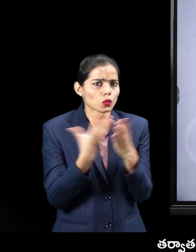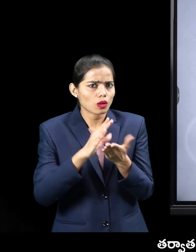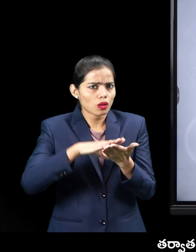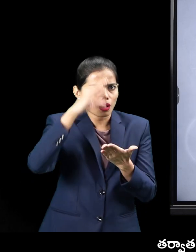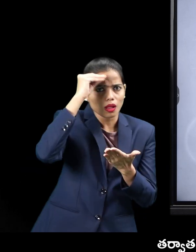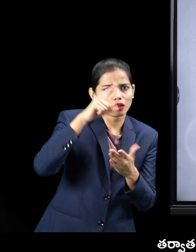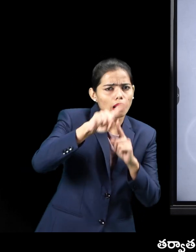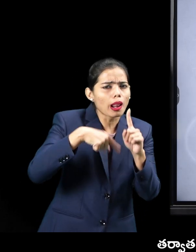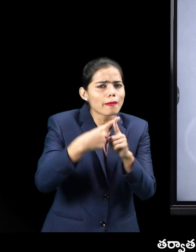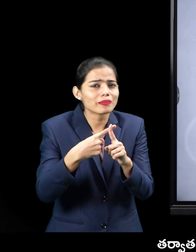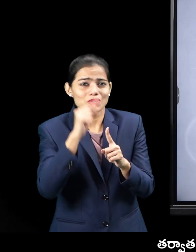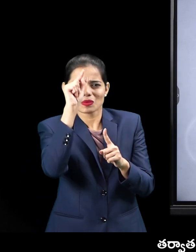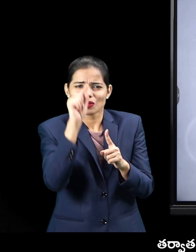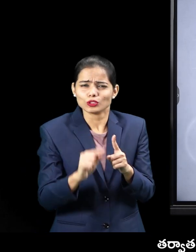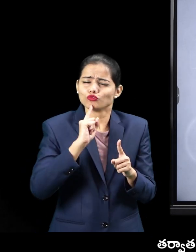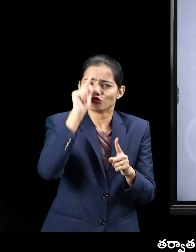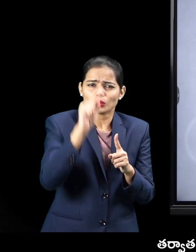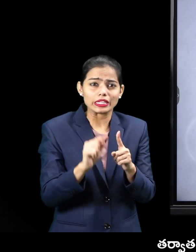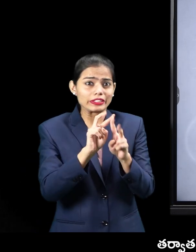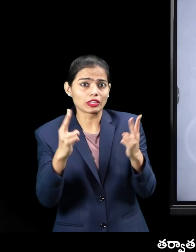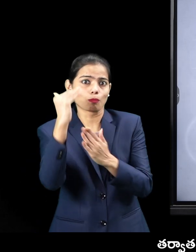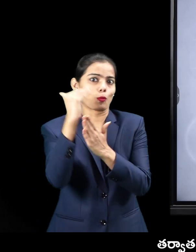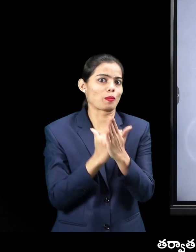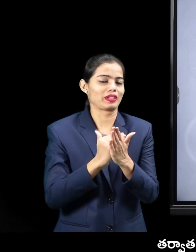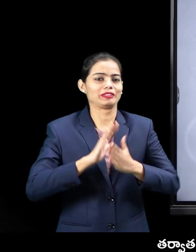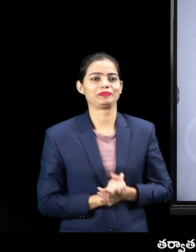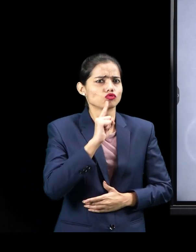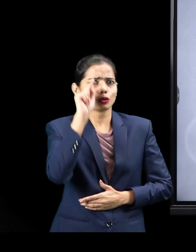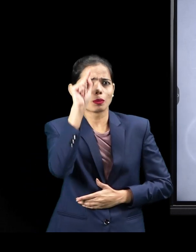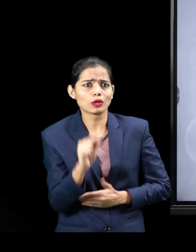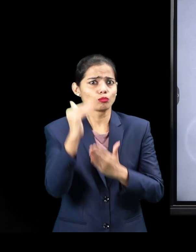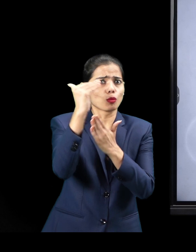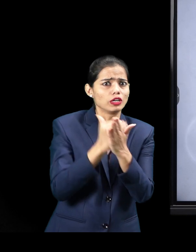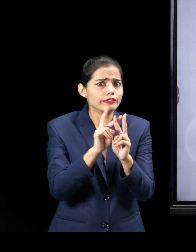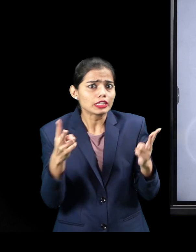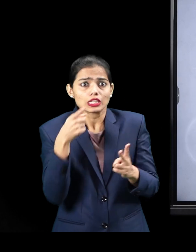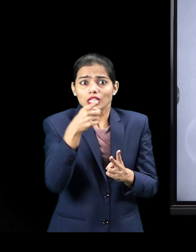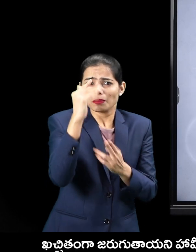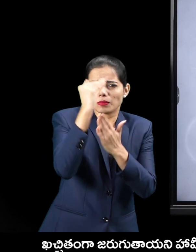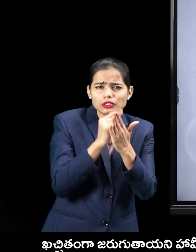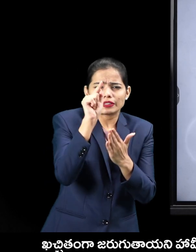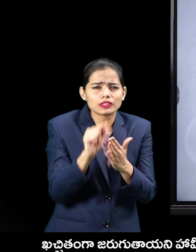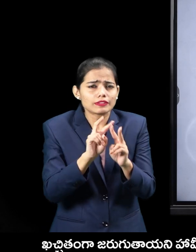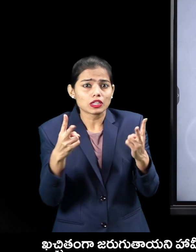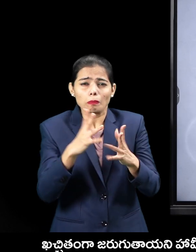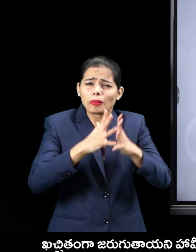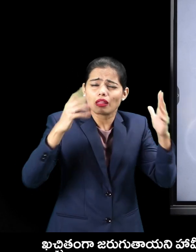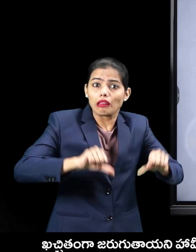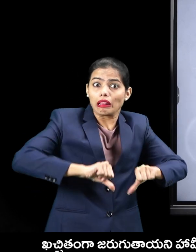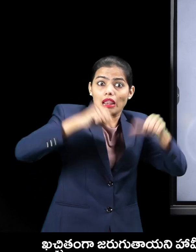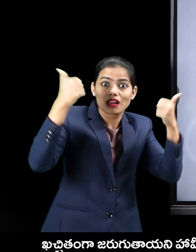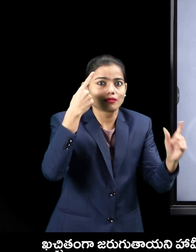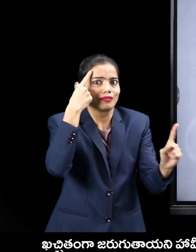తర్వాత మనము నిశ్చయమైన సంఘటనల గురించి నేర్చుకుంటాము. నిశ్చయమైన సంఘటనలు ఖచ్చితంగా